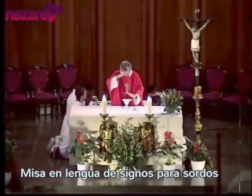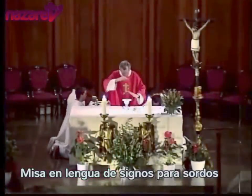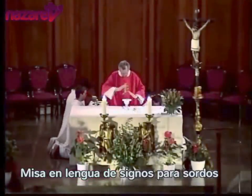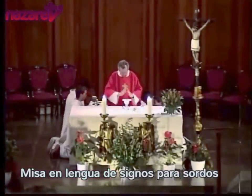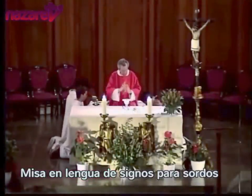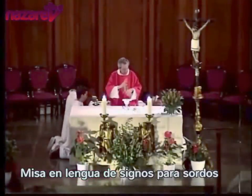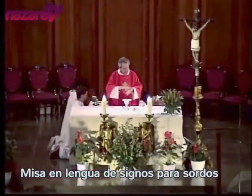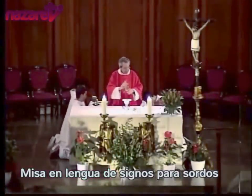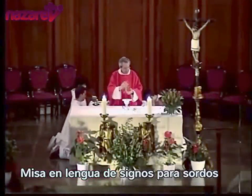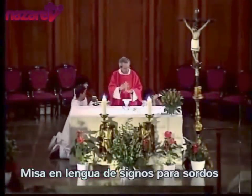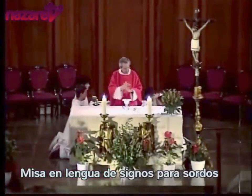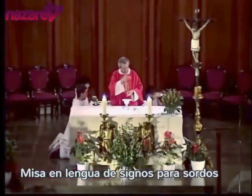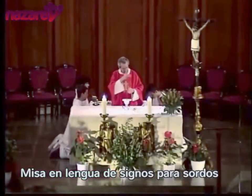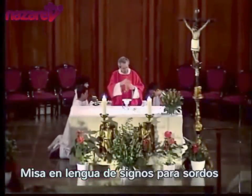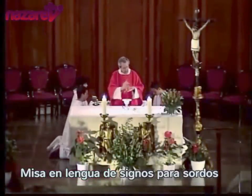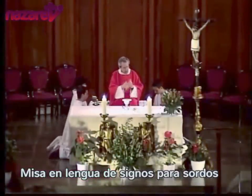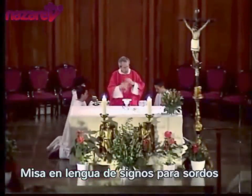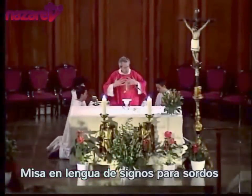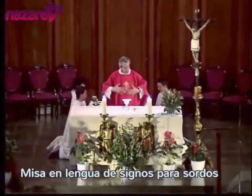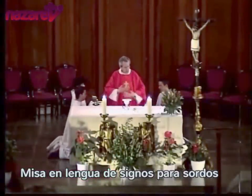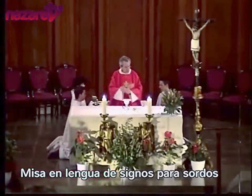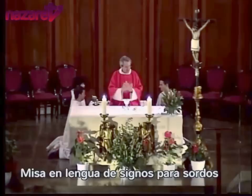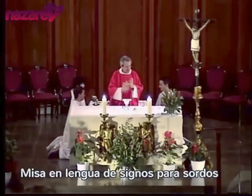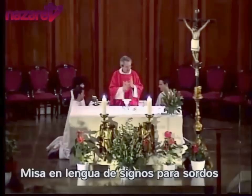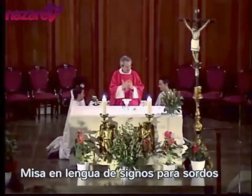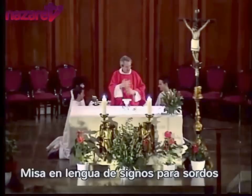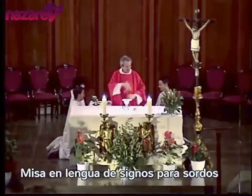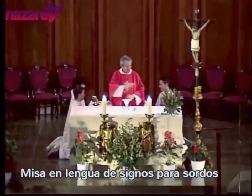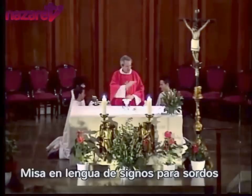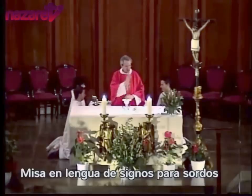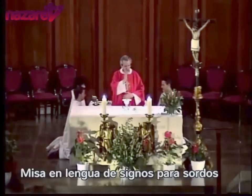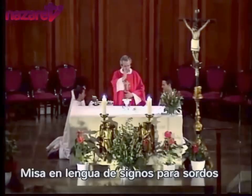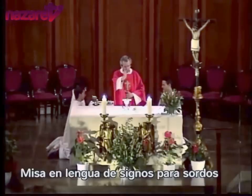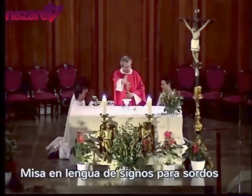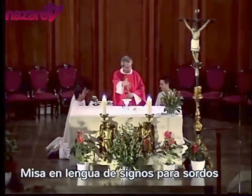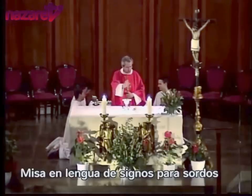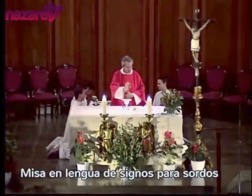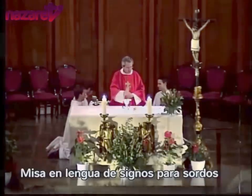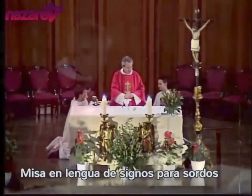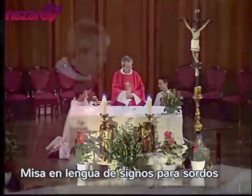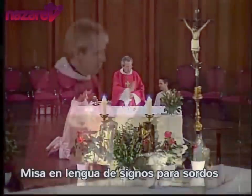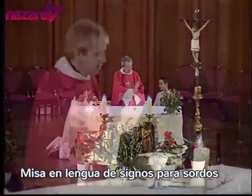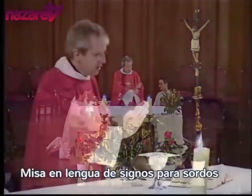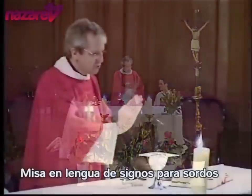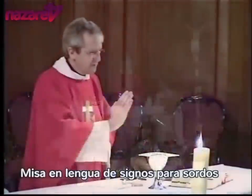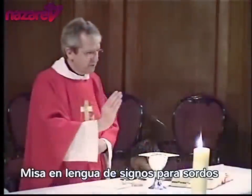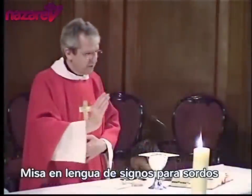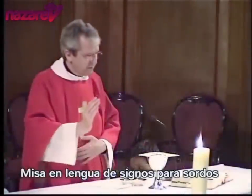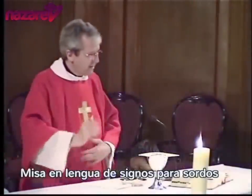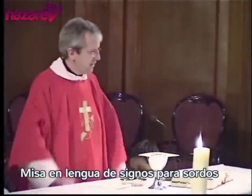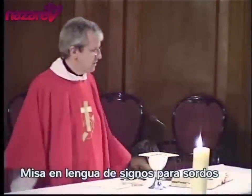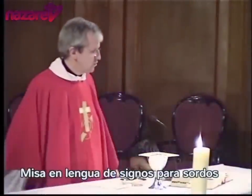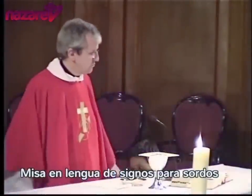que hemos separado para ti, de manera que sean cuerpo y sangre de Jesucristo, Hijo tuyo y Señor nuestro, que nos